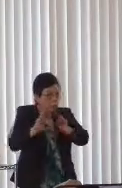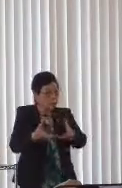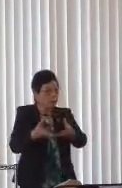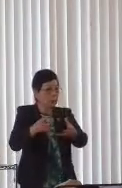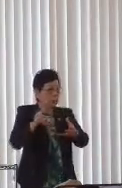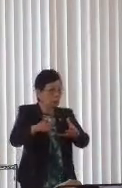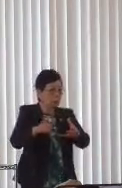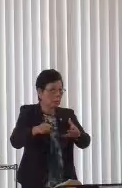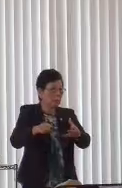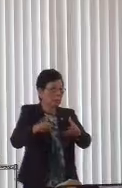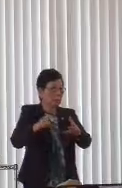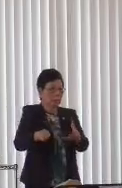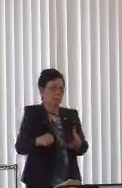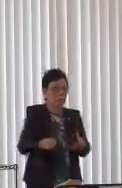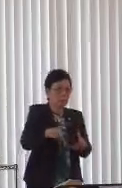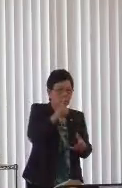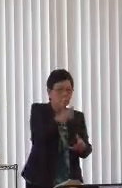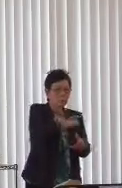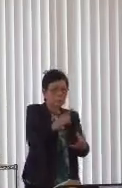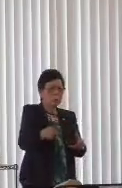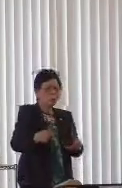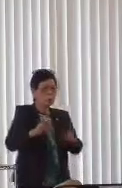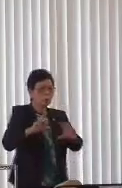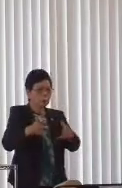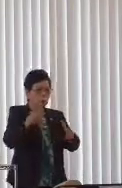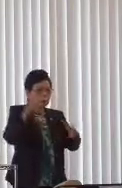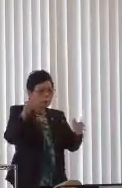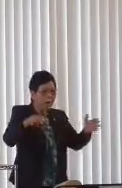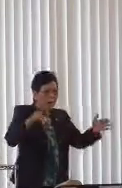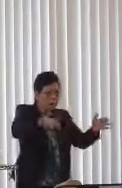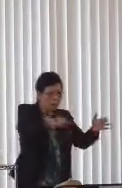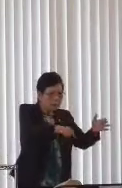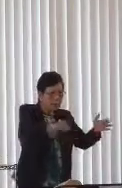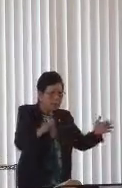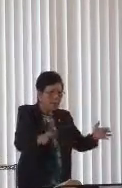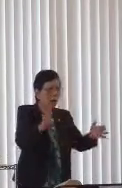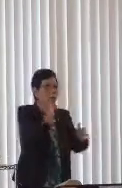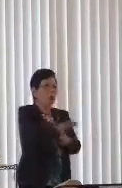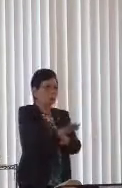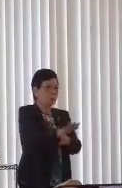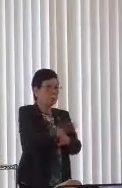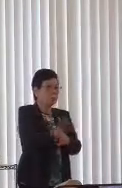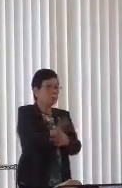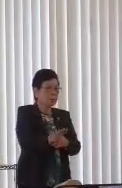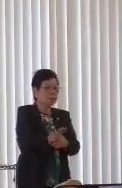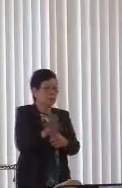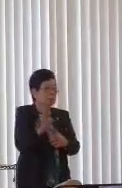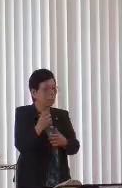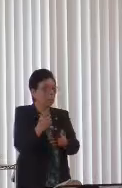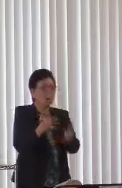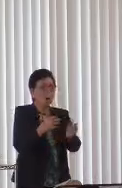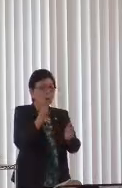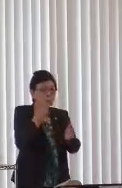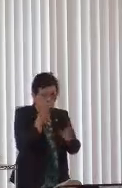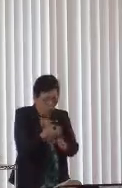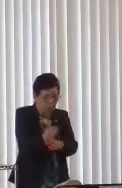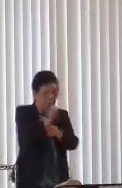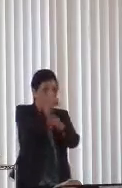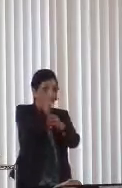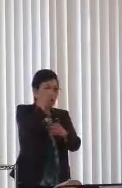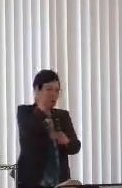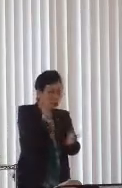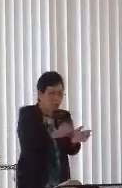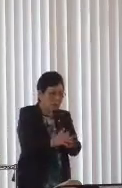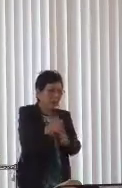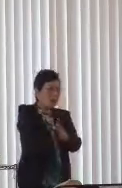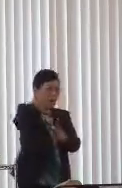国の中に、まあ、混在しているわけですね。しかしイエス様がもう一度おいでになった時にはもう人の国